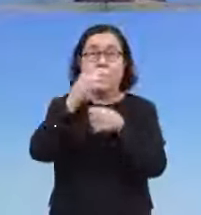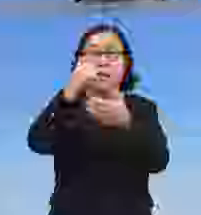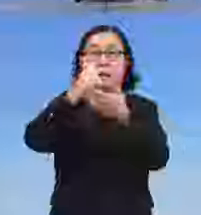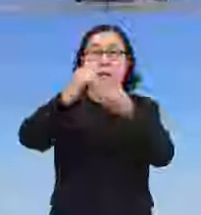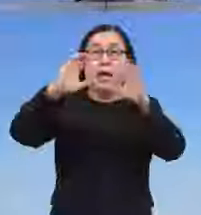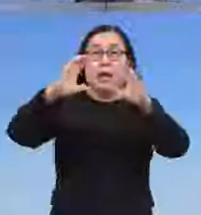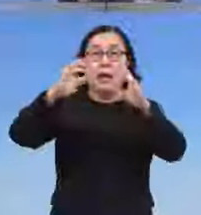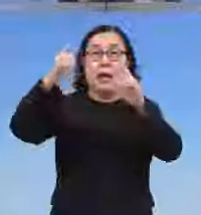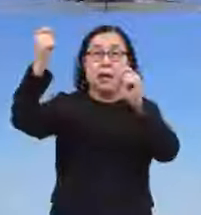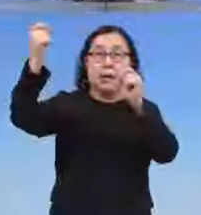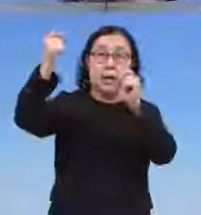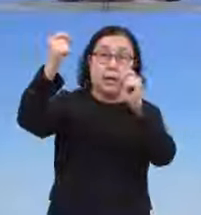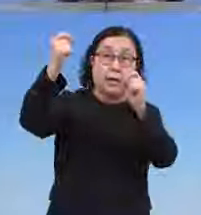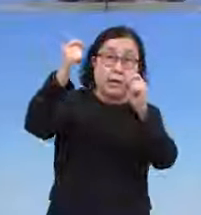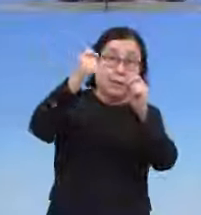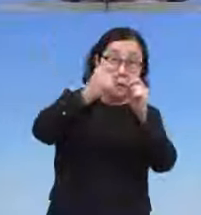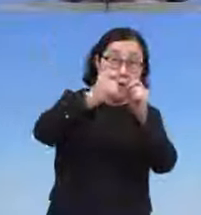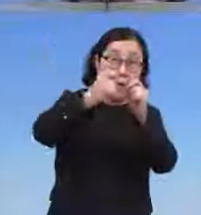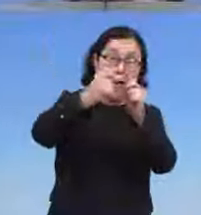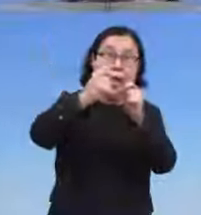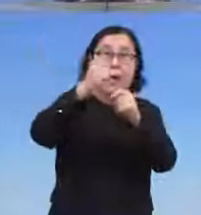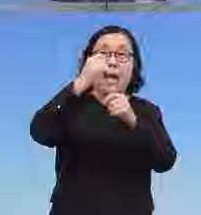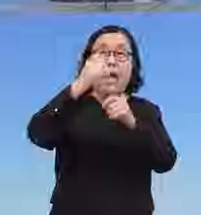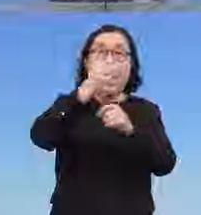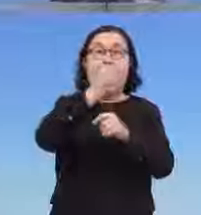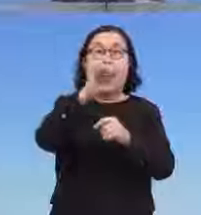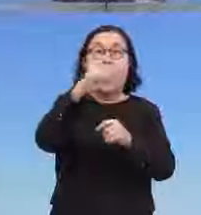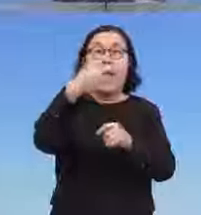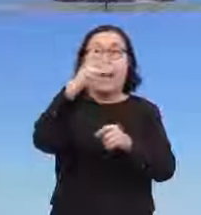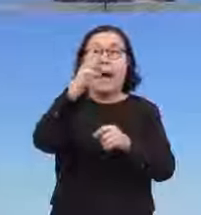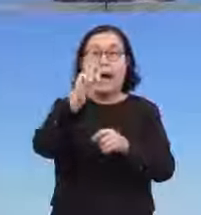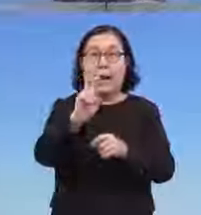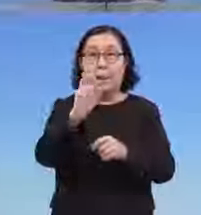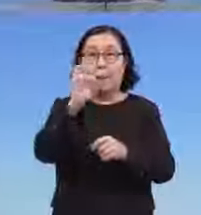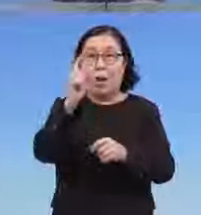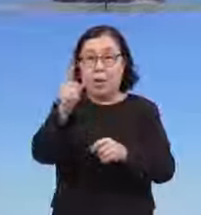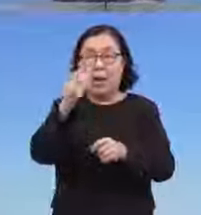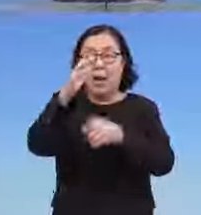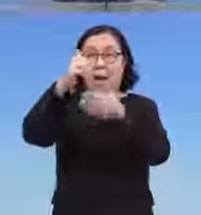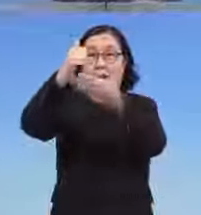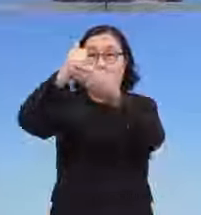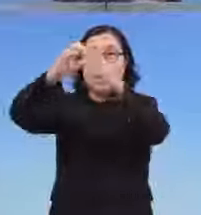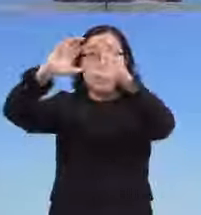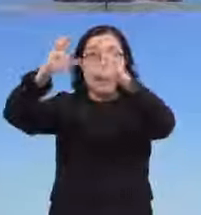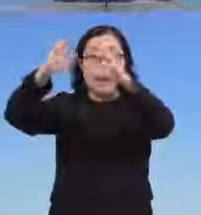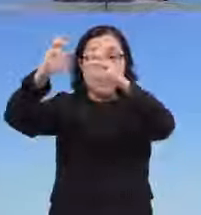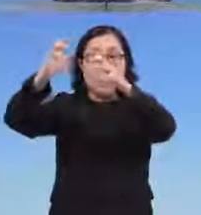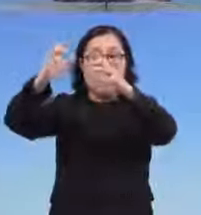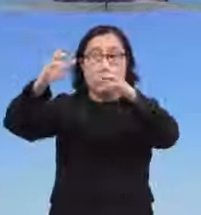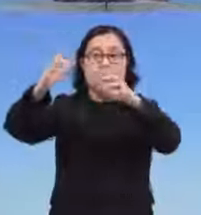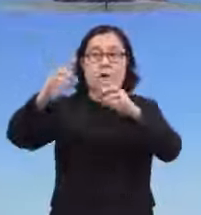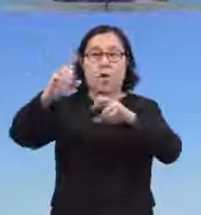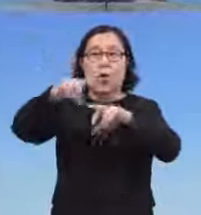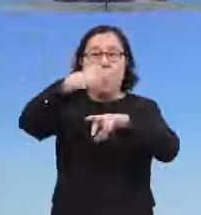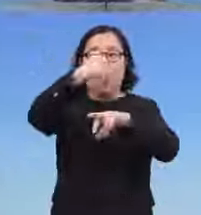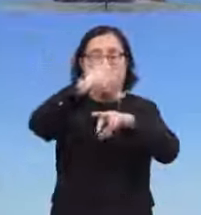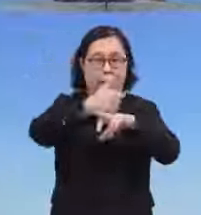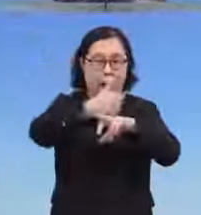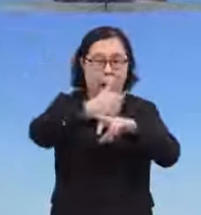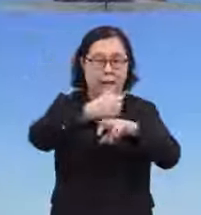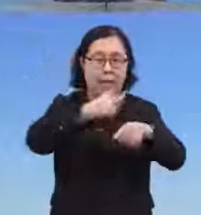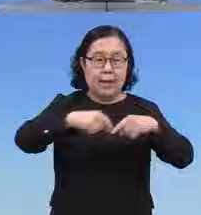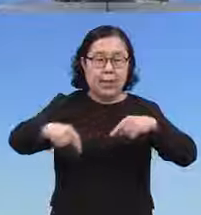하나님의 나라가 가까이 왔다, 이 표현도 마찬가지입니다. 아람어로 하나님 나라는 왕적인 통치 혹은 주권,